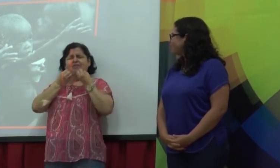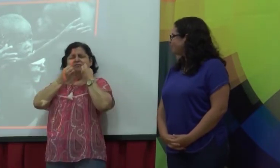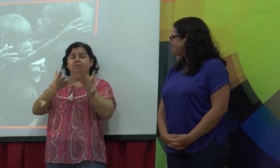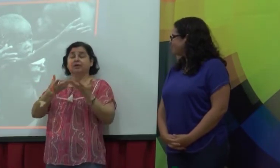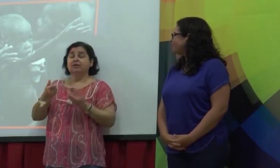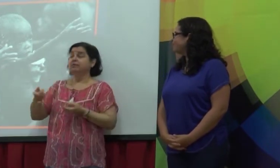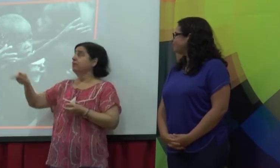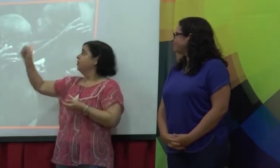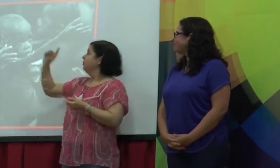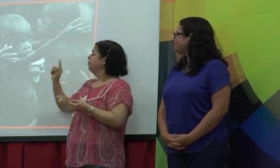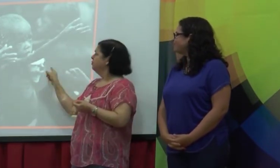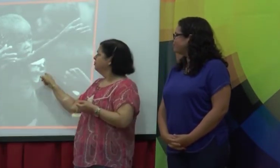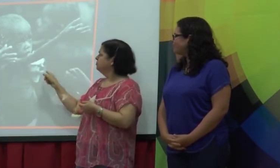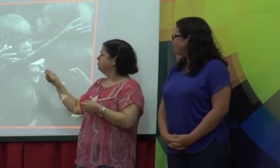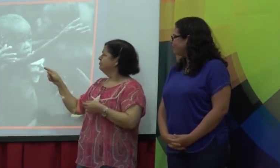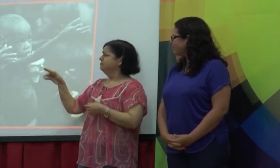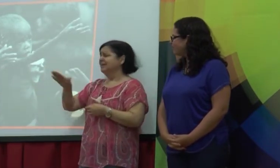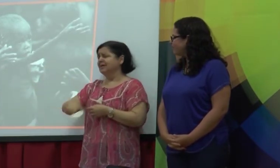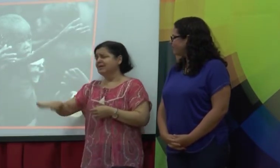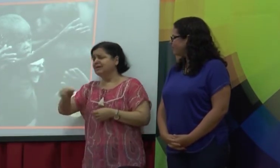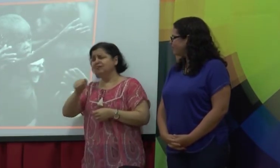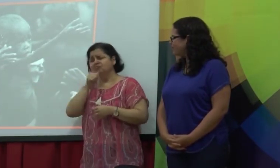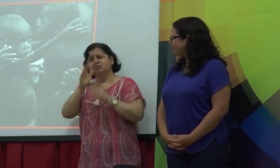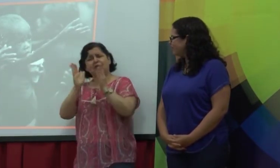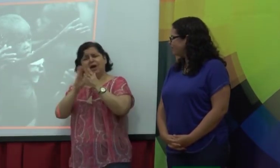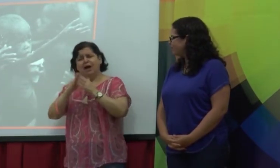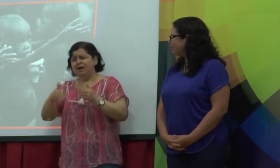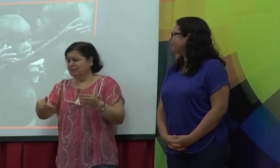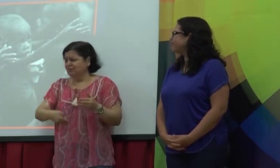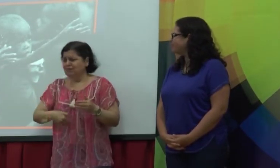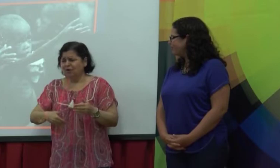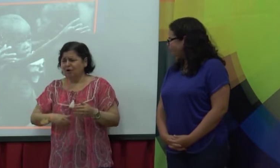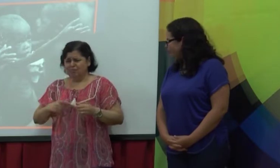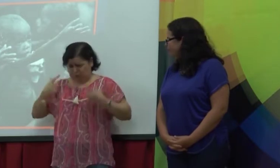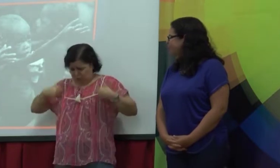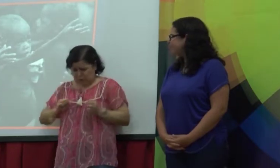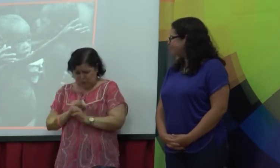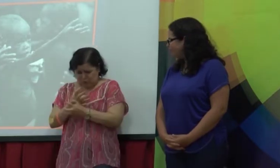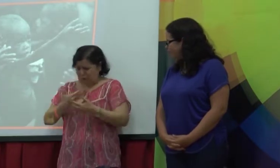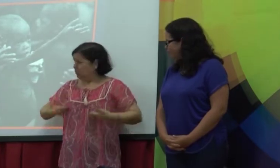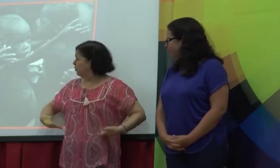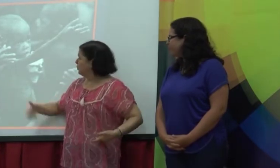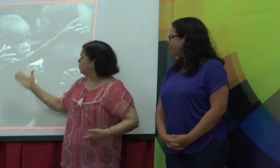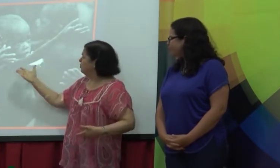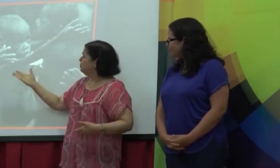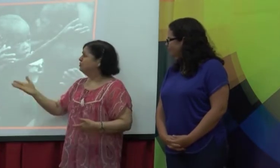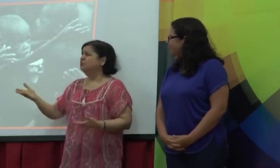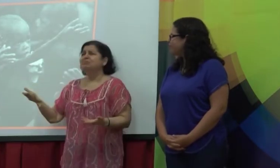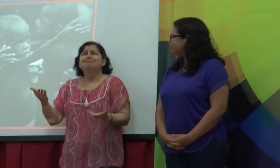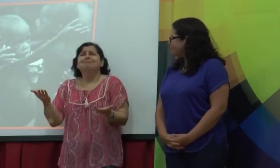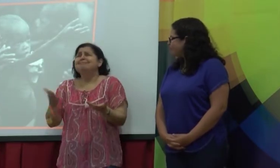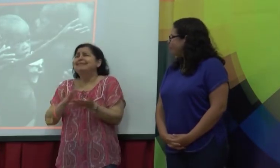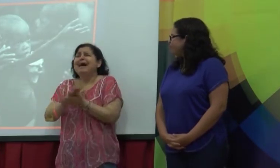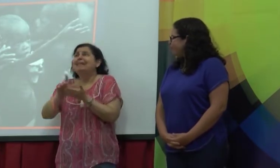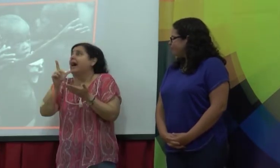alimentação farta, vivem bem. E agora nós vemos crianças que não tem nada, que sentem